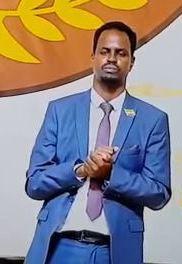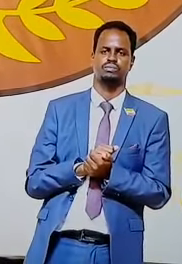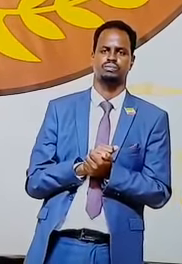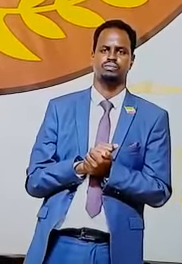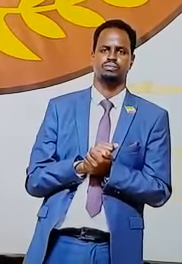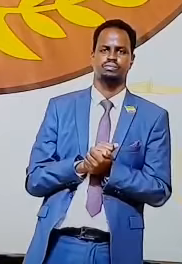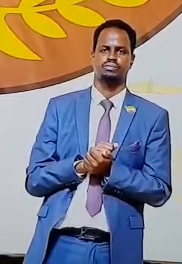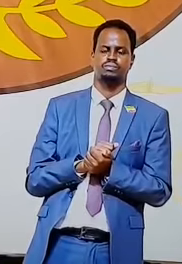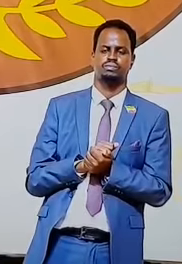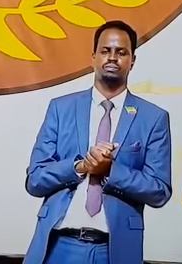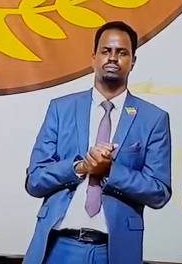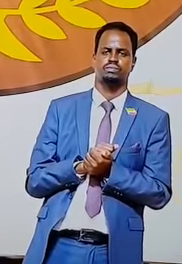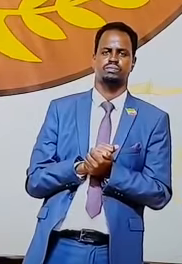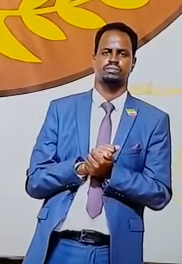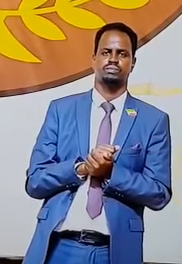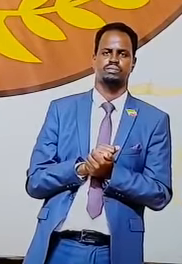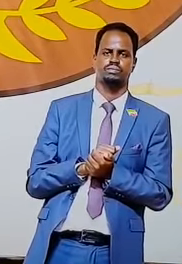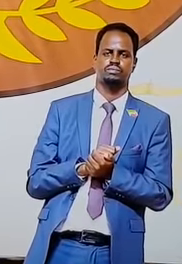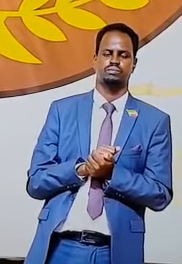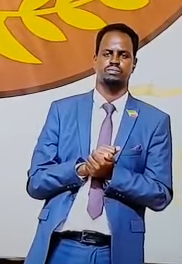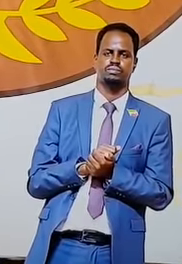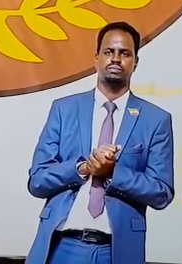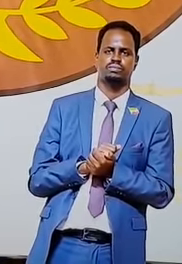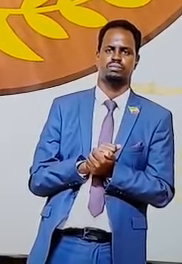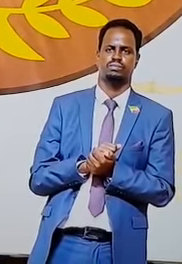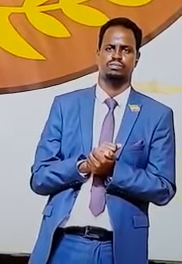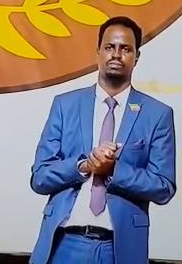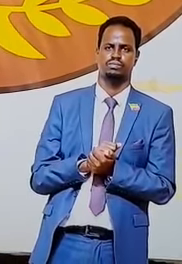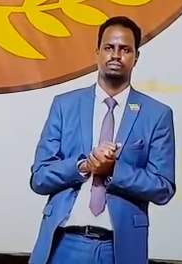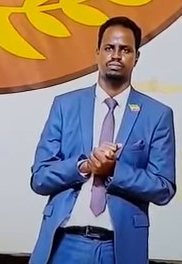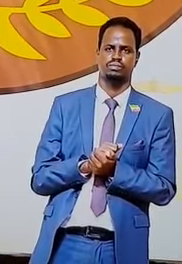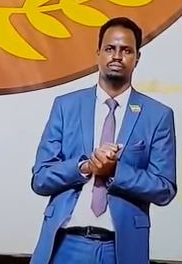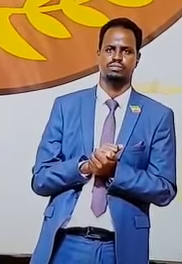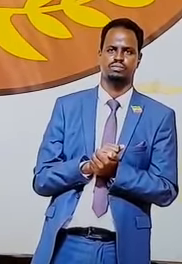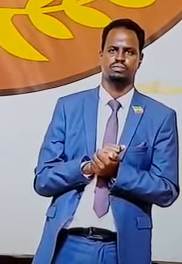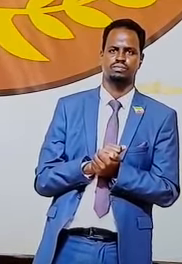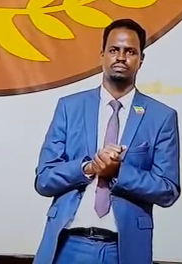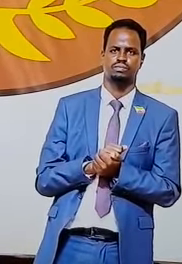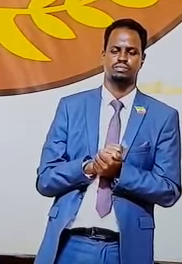20% markay boqolkiiba 20% ku gareeyaan maxay ka noqonayaan